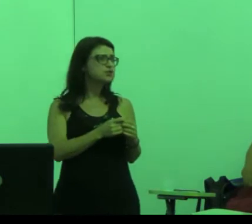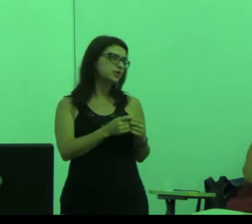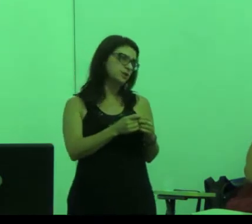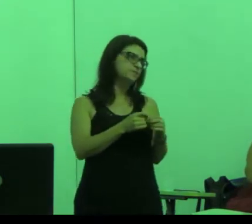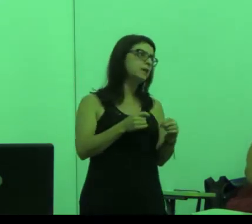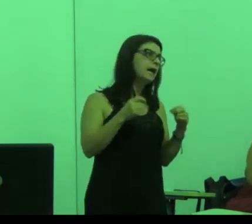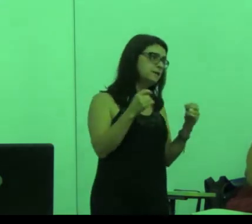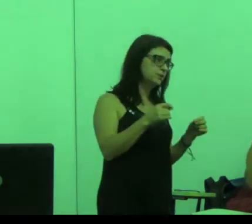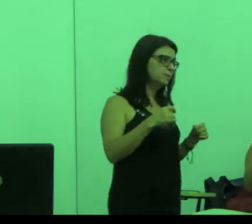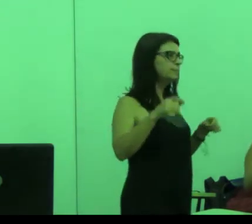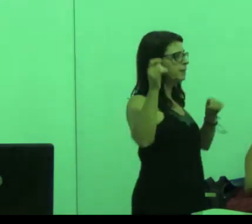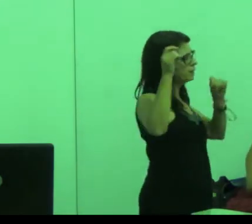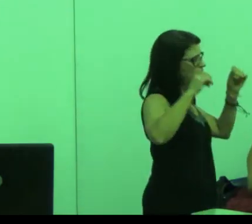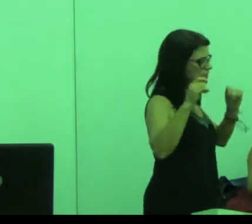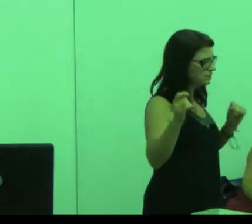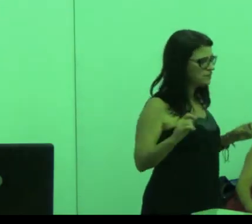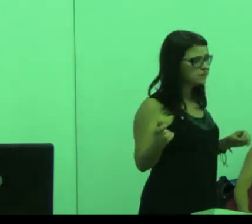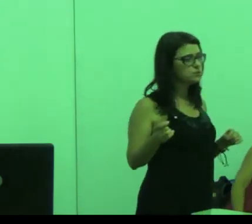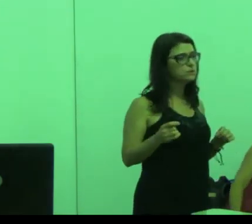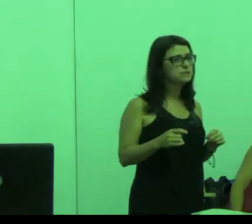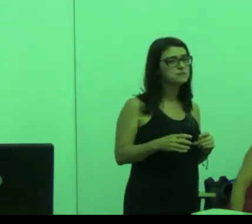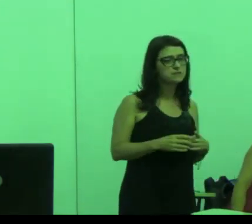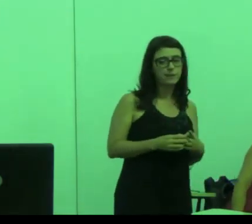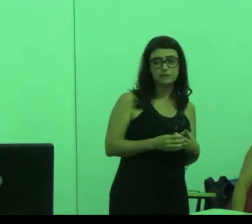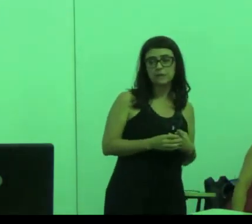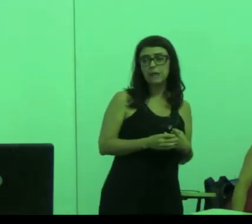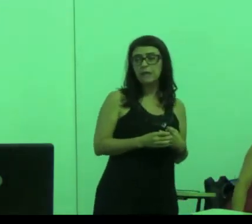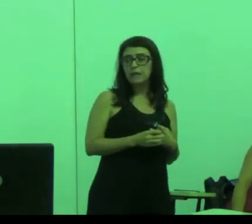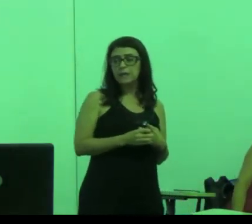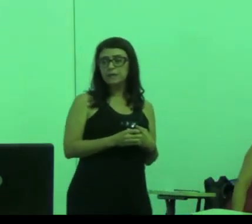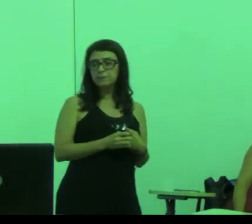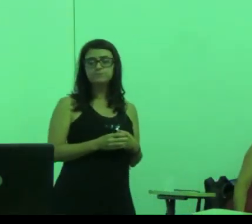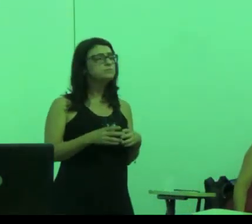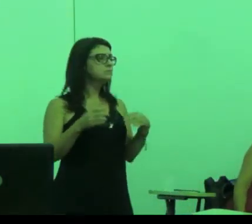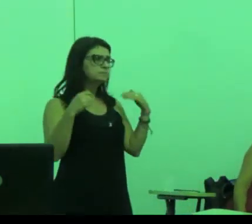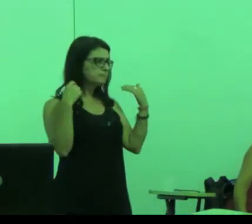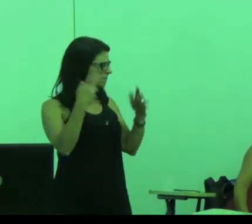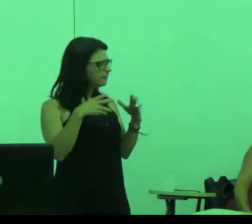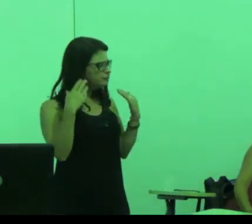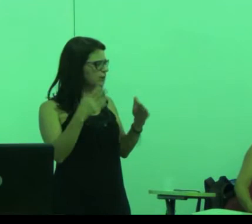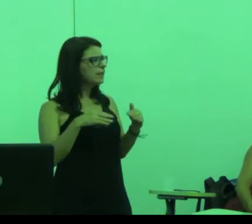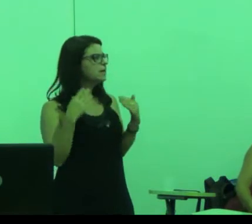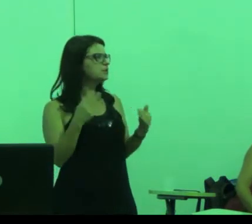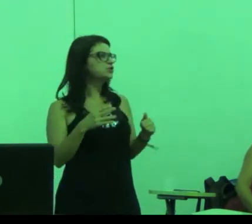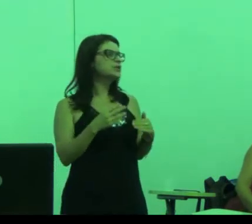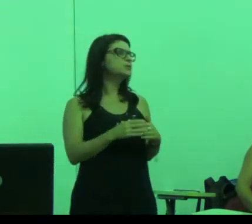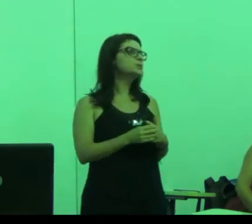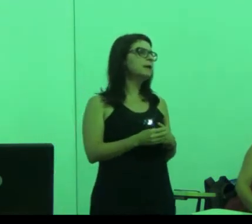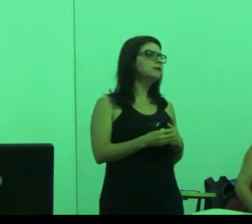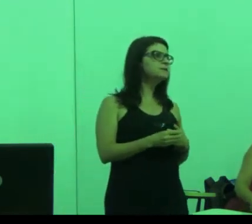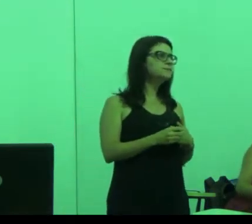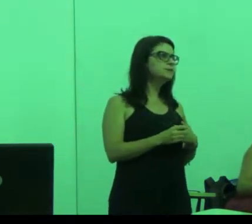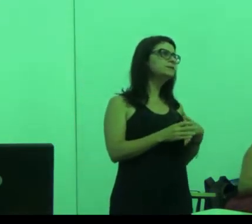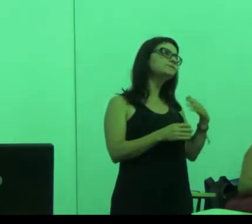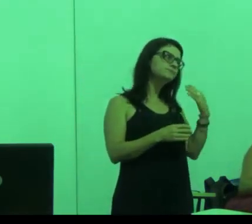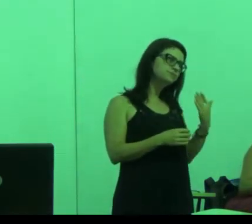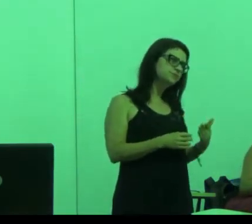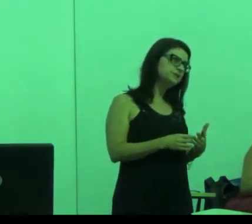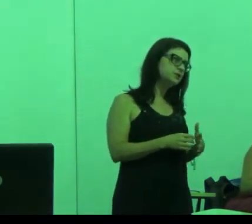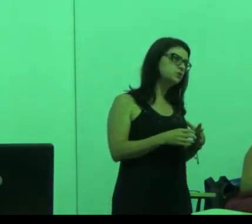mexer, ainda no papel, fazer todas essas linhas. E fui lá, mexi e tudo mais, e fiz isso.